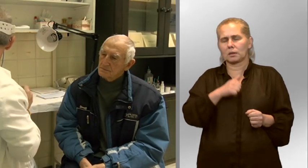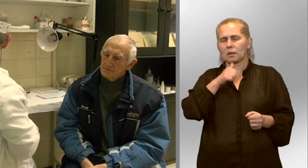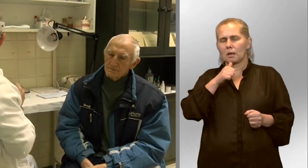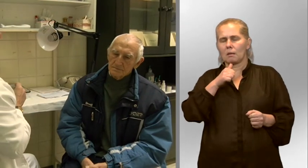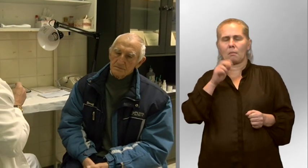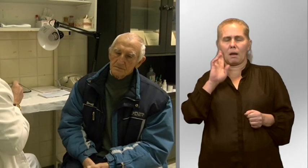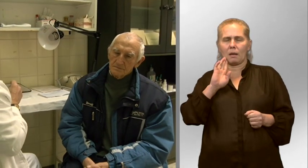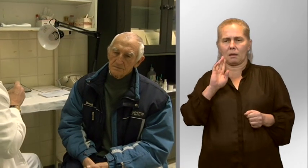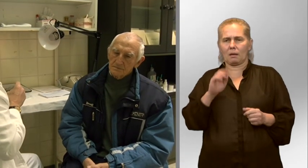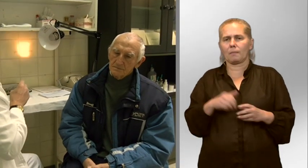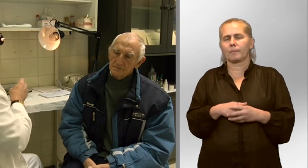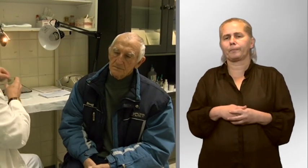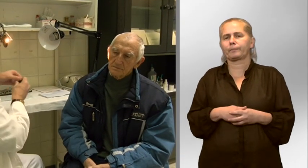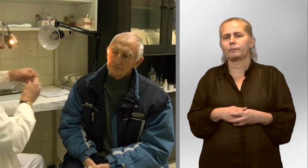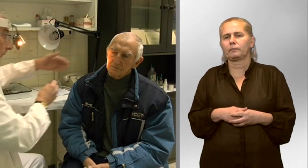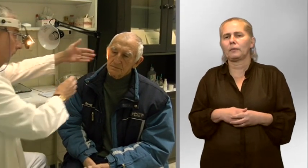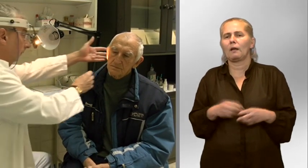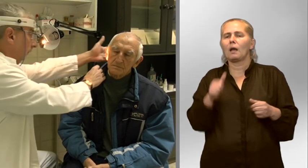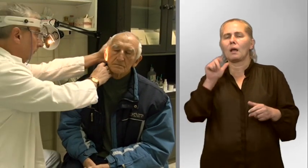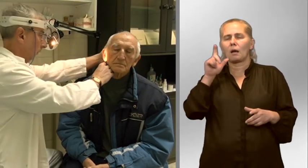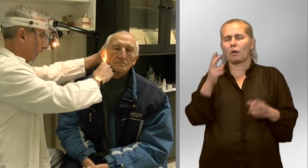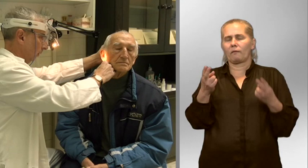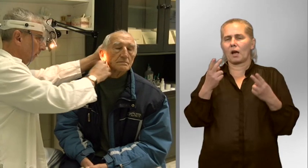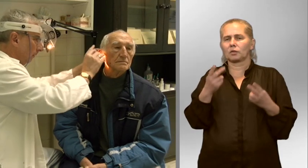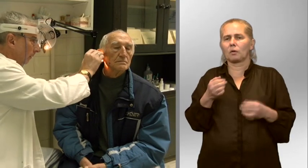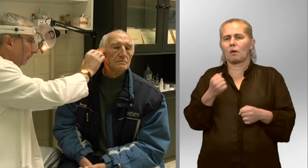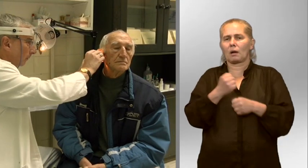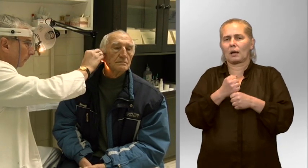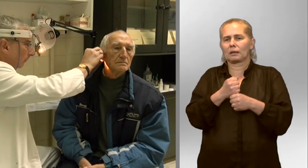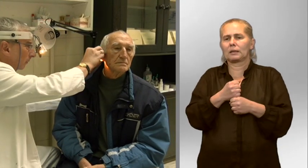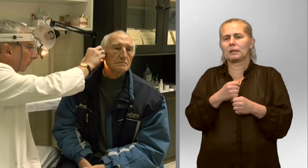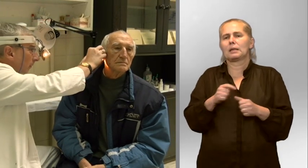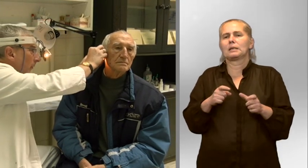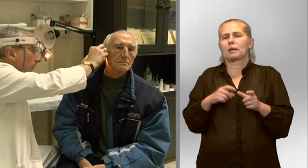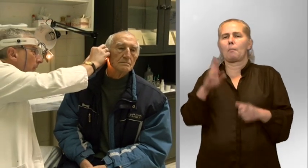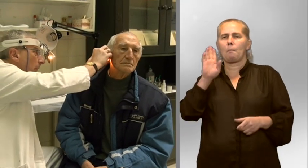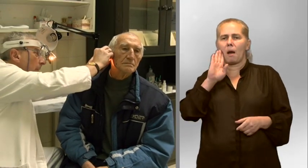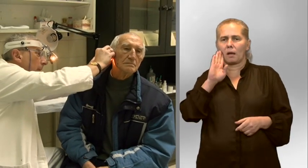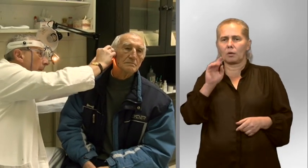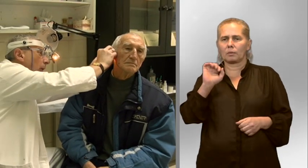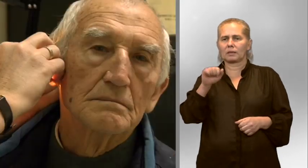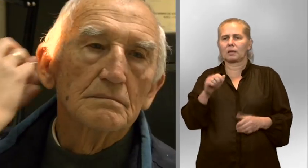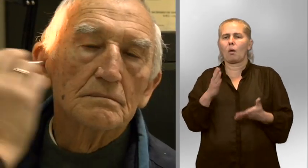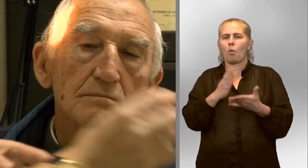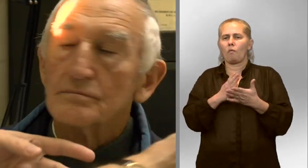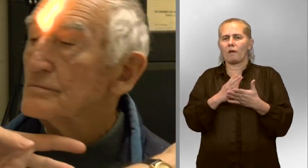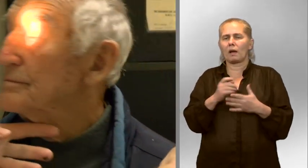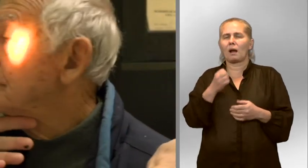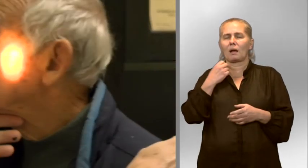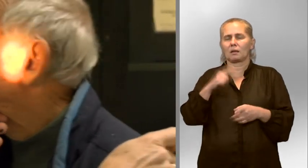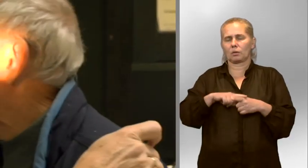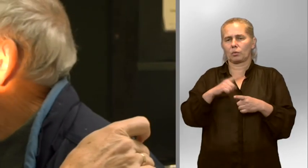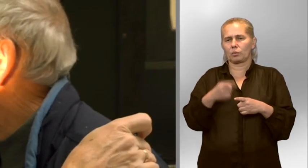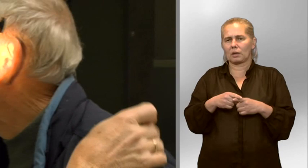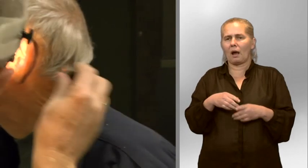bolesti, znači majke. Znači, jako je važno preventivno raditi sa majkom da se uvek tokom trudnoće kreće